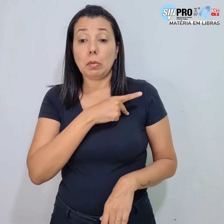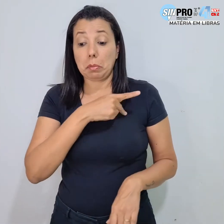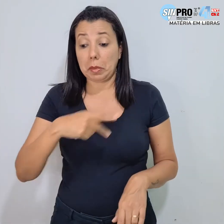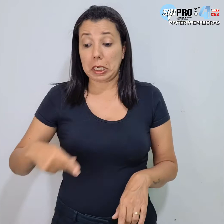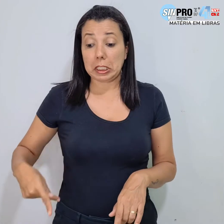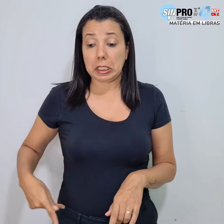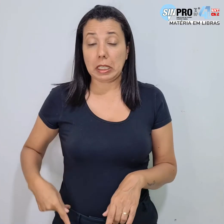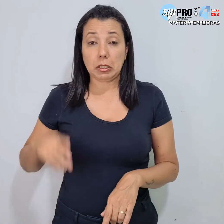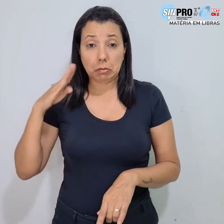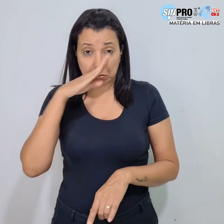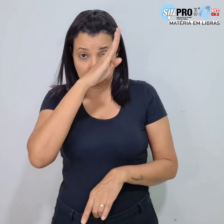da República